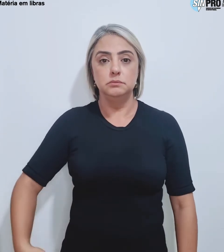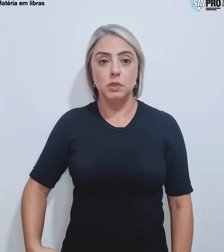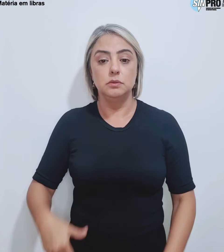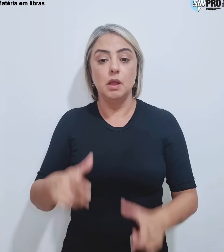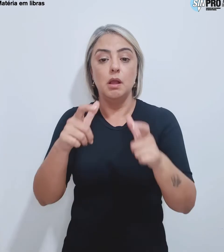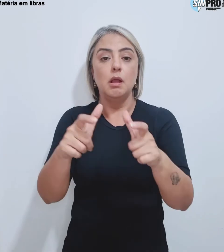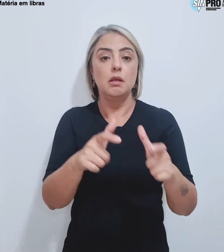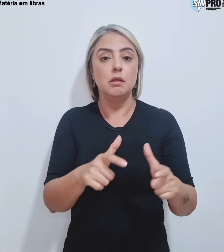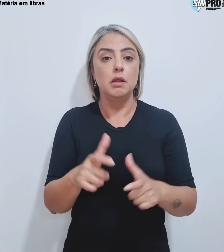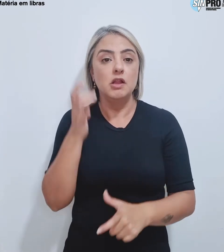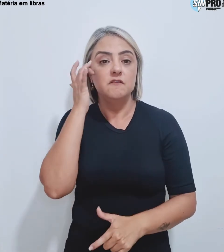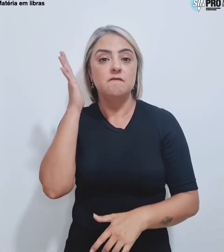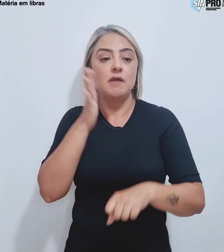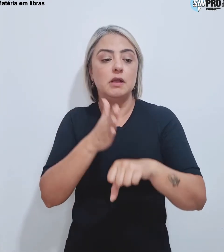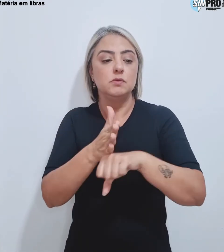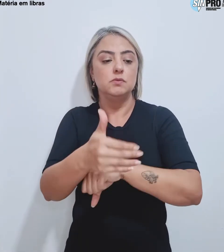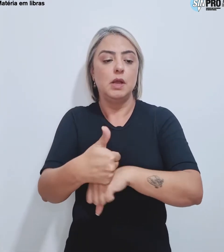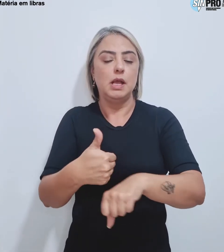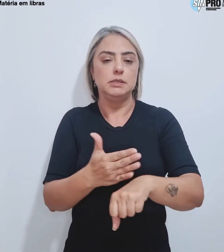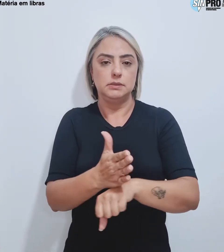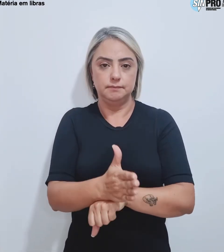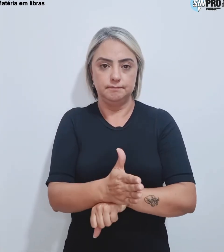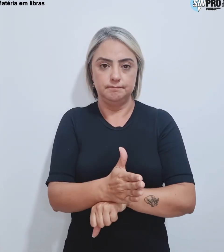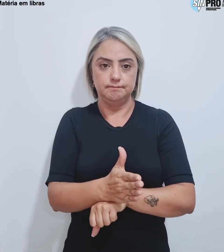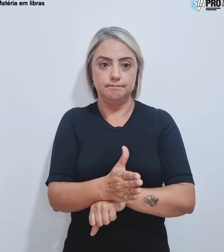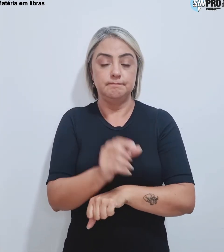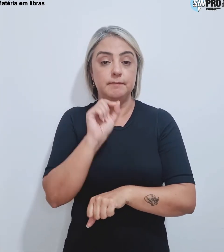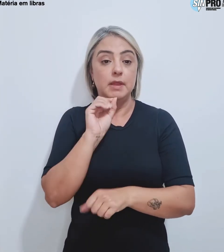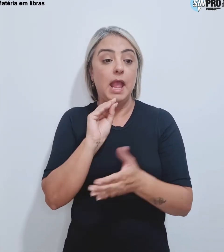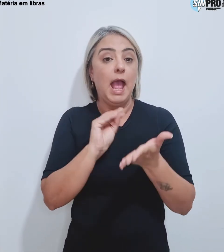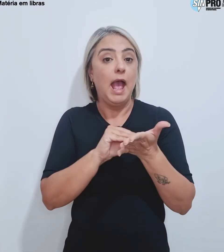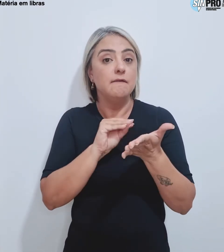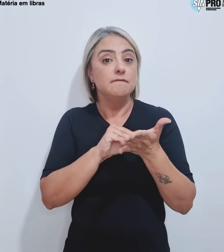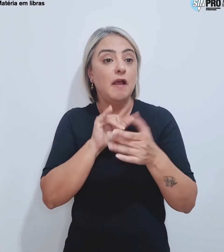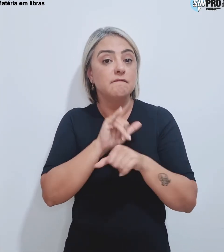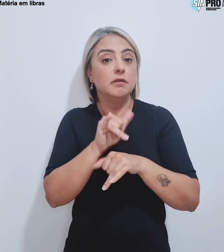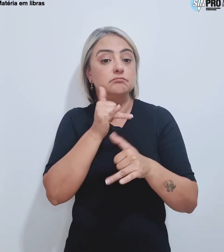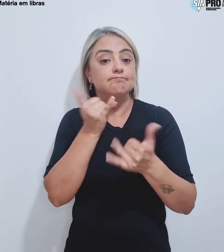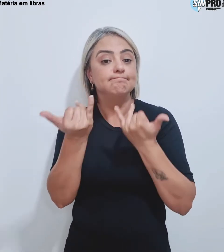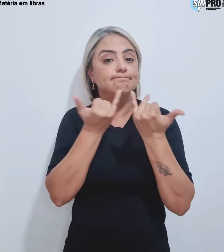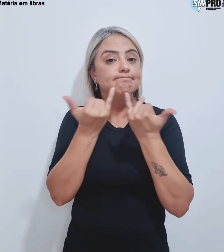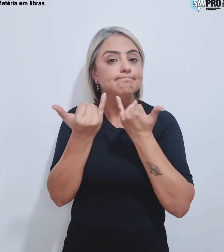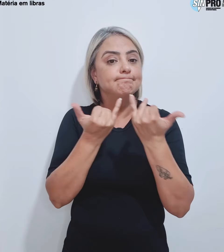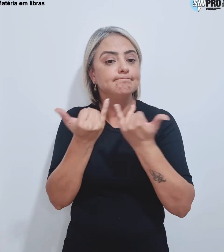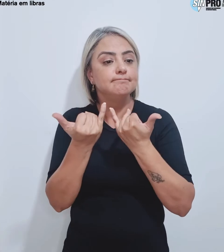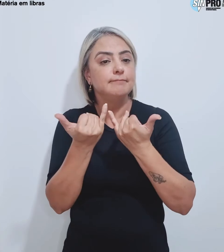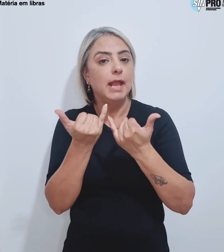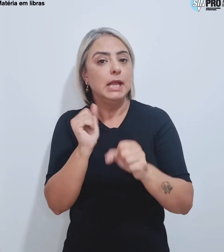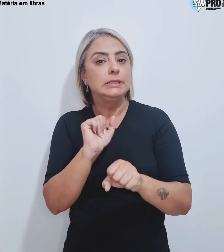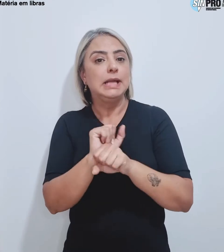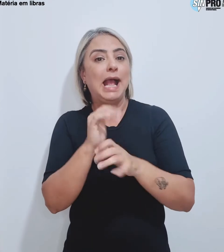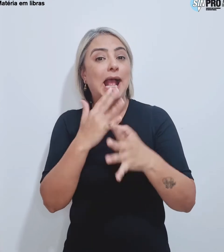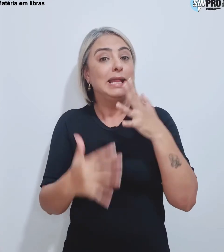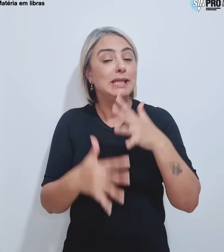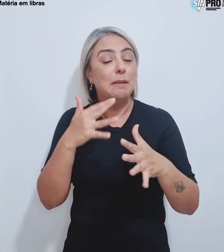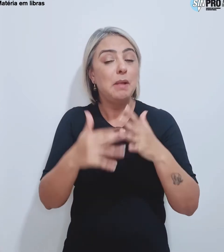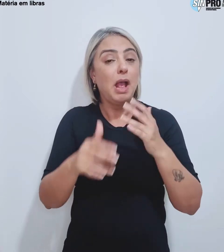públicas em local de fácil acesso. A falta de informações impede que as